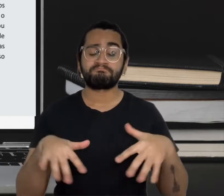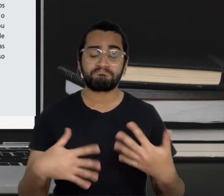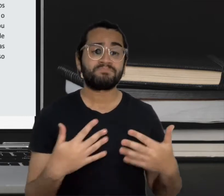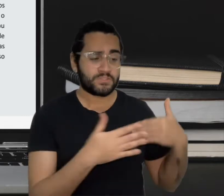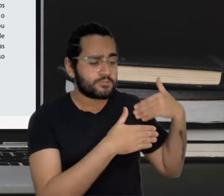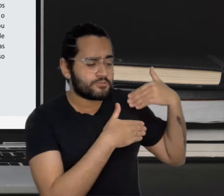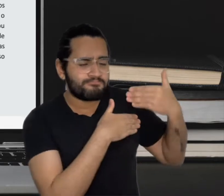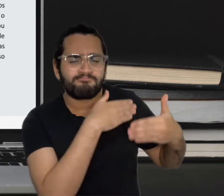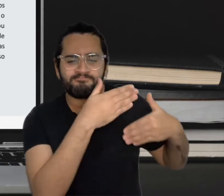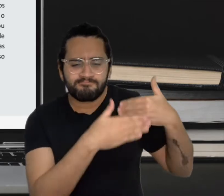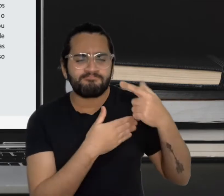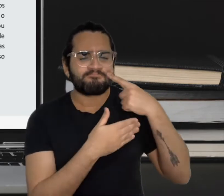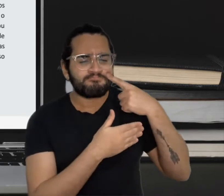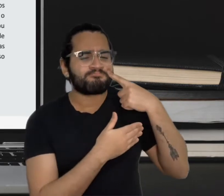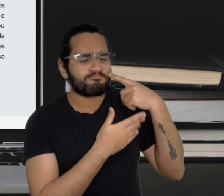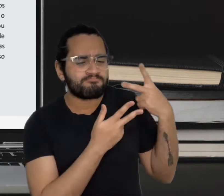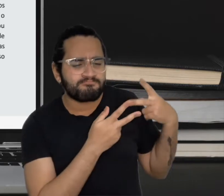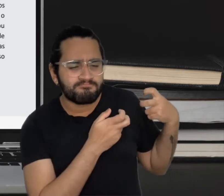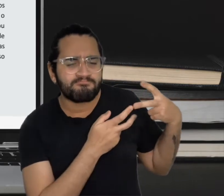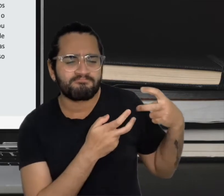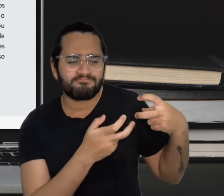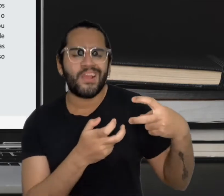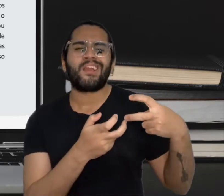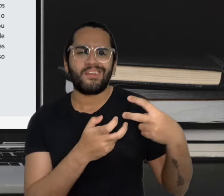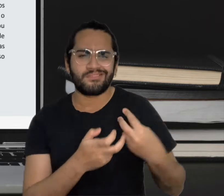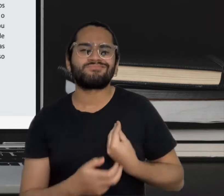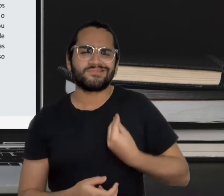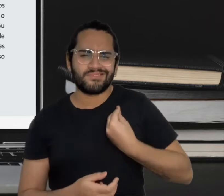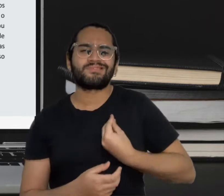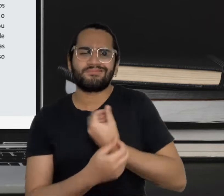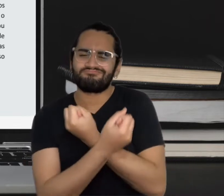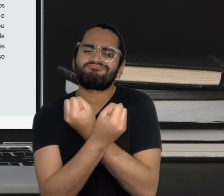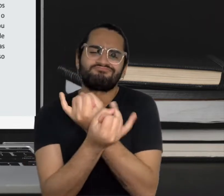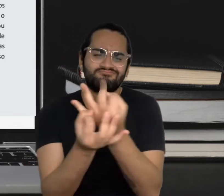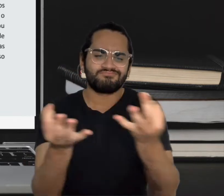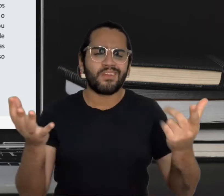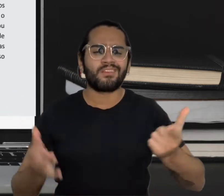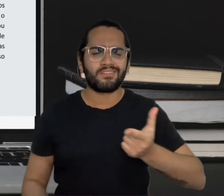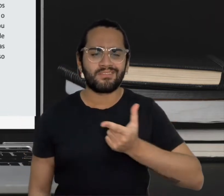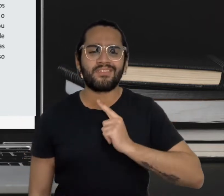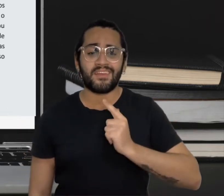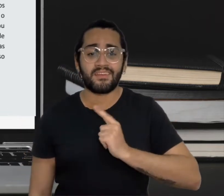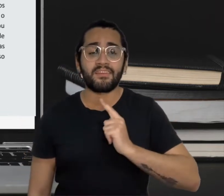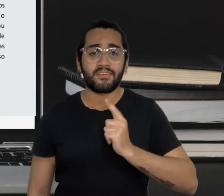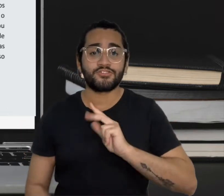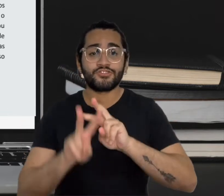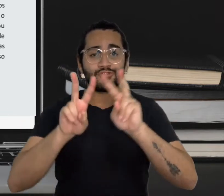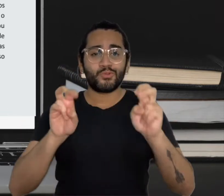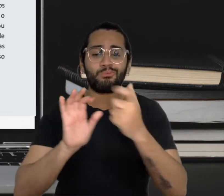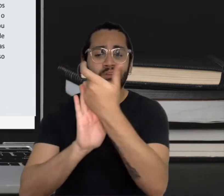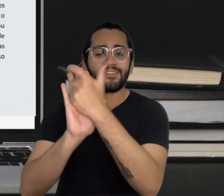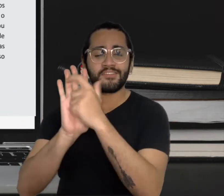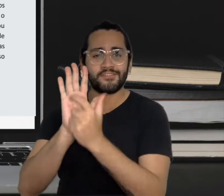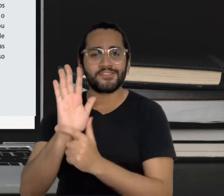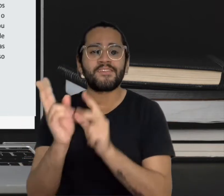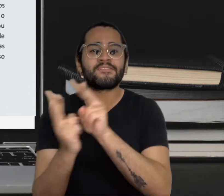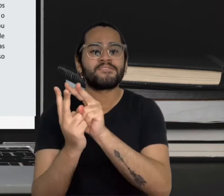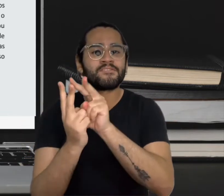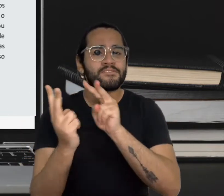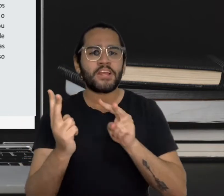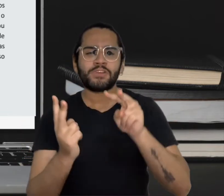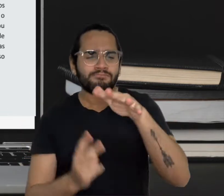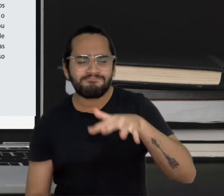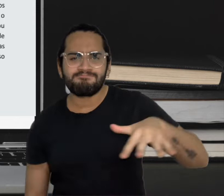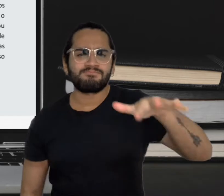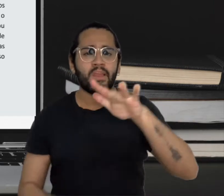Bom, agora atualmente a gente percebe que veio ocorrendo mais a existência de glossários virtuais